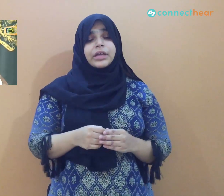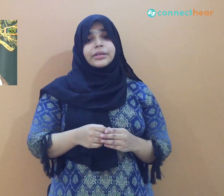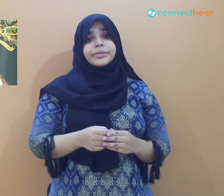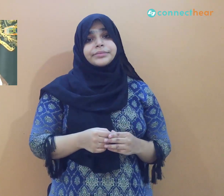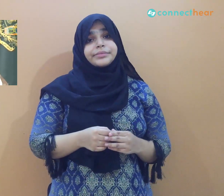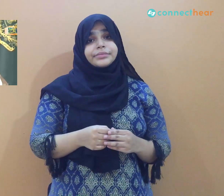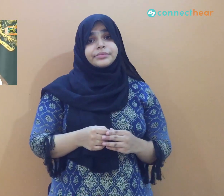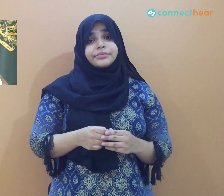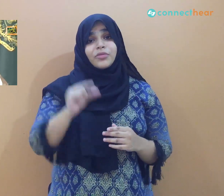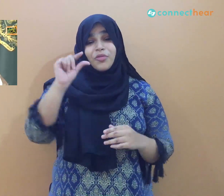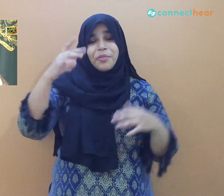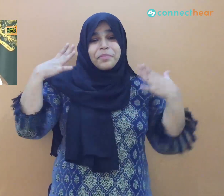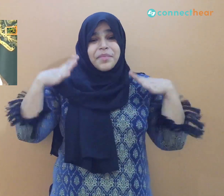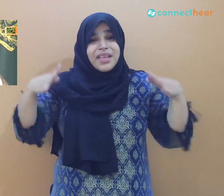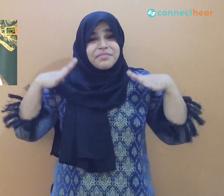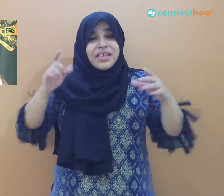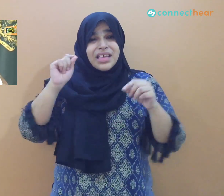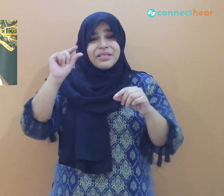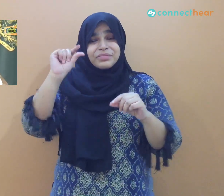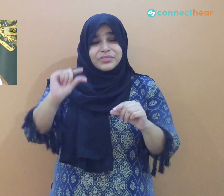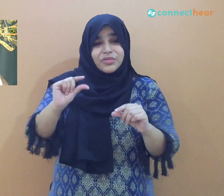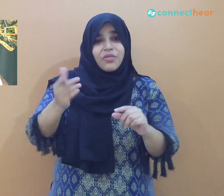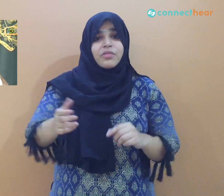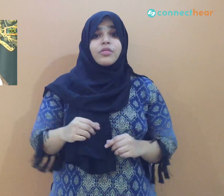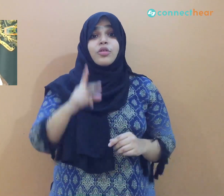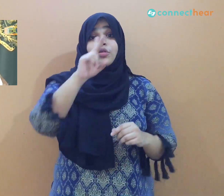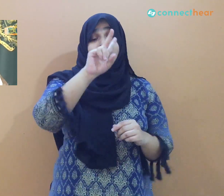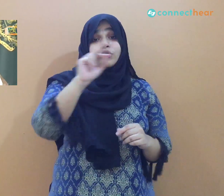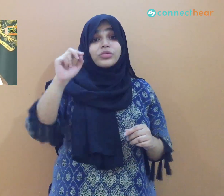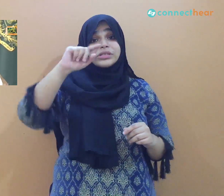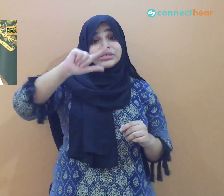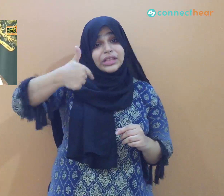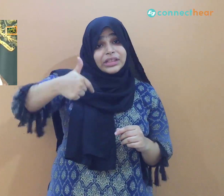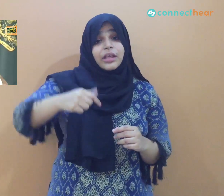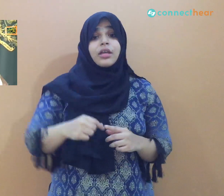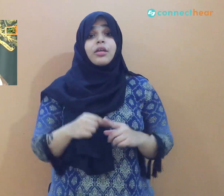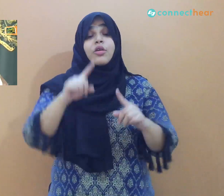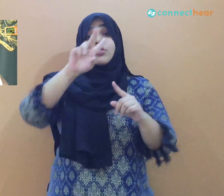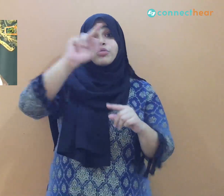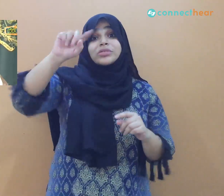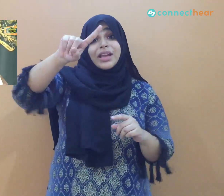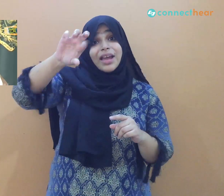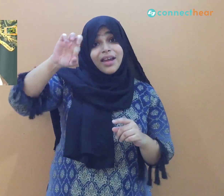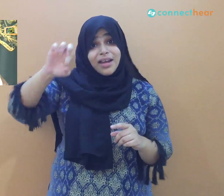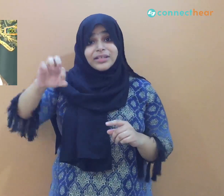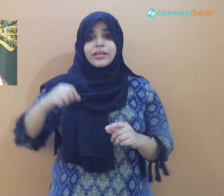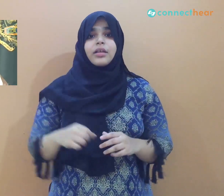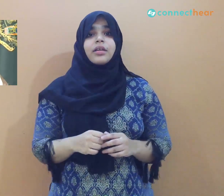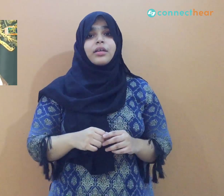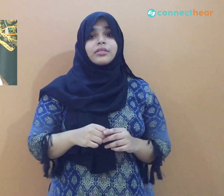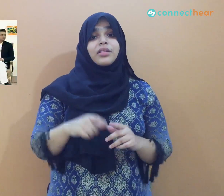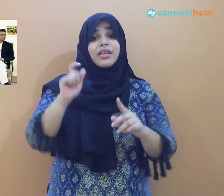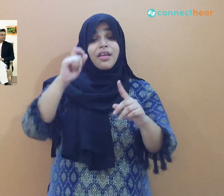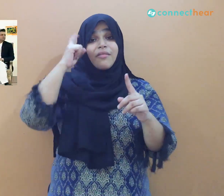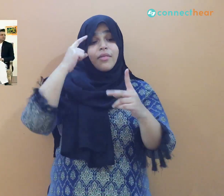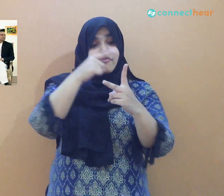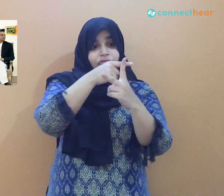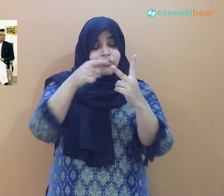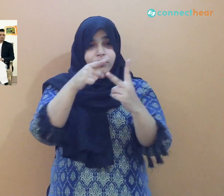سروے لیبر کی سروے کرتی ہے، 2017 اور 2018 میں ان کی سروے کے